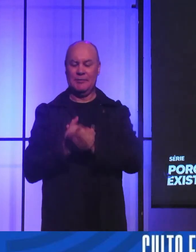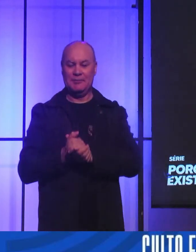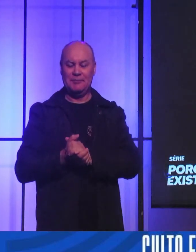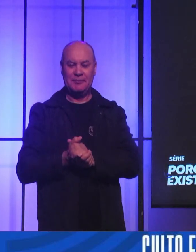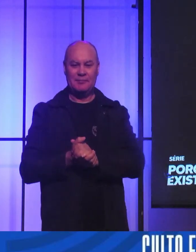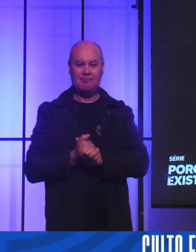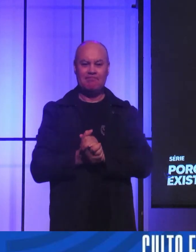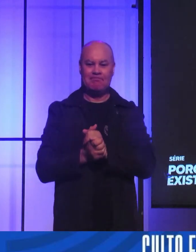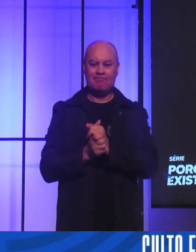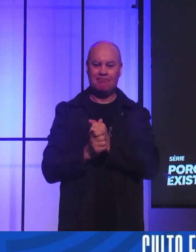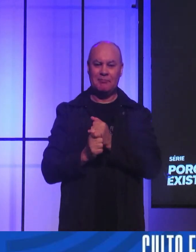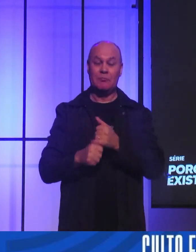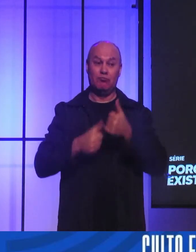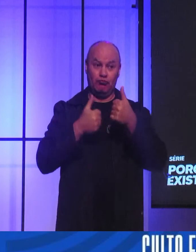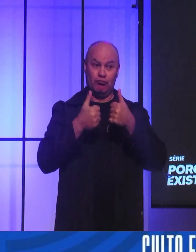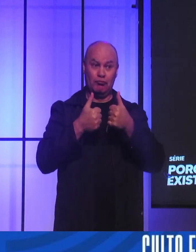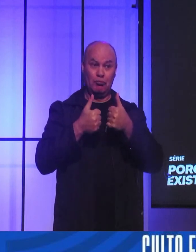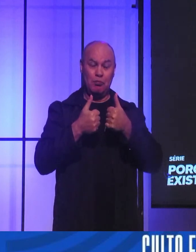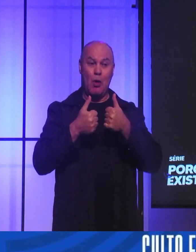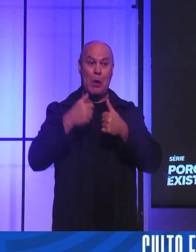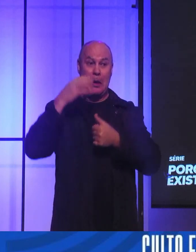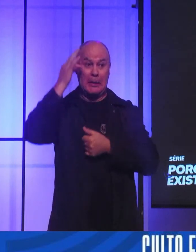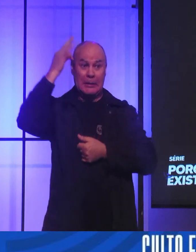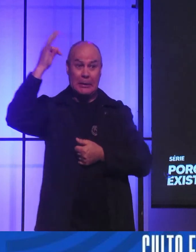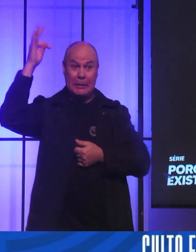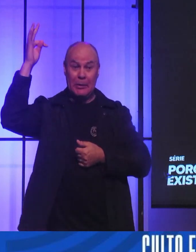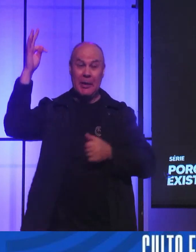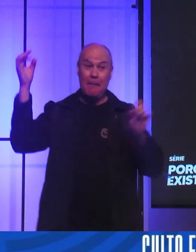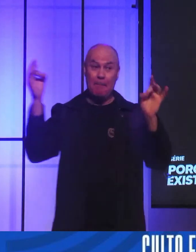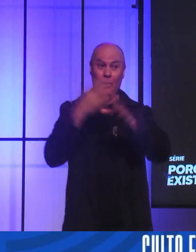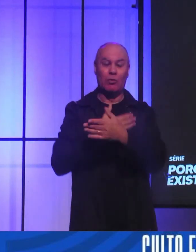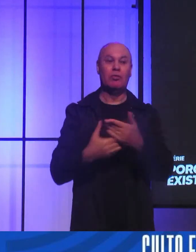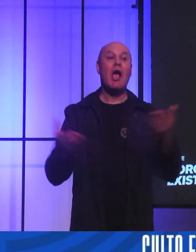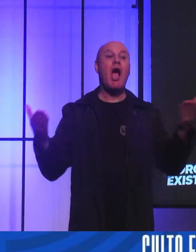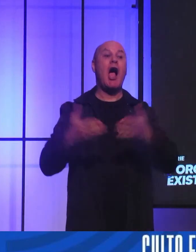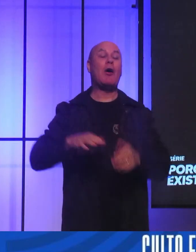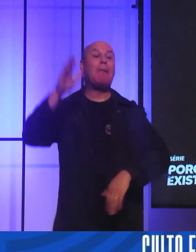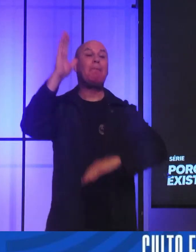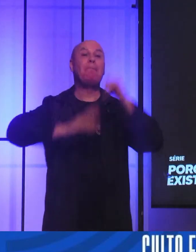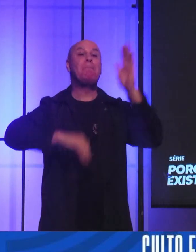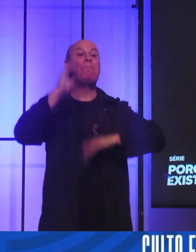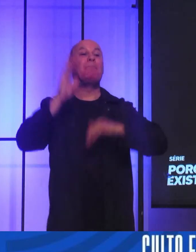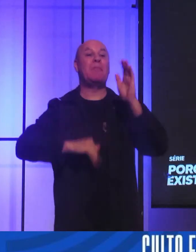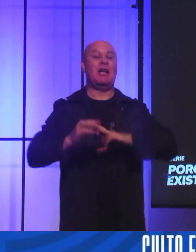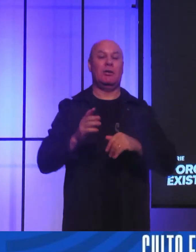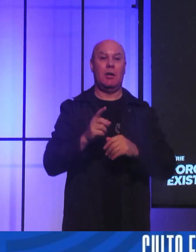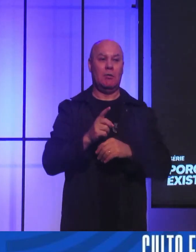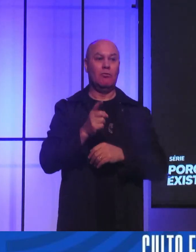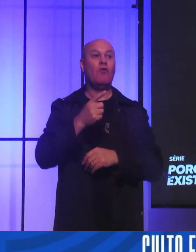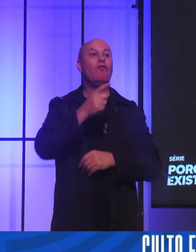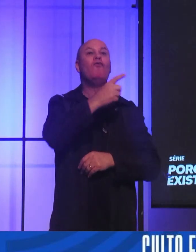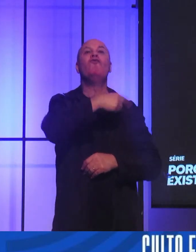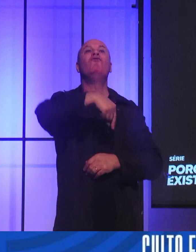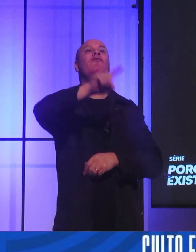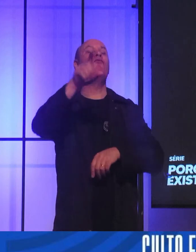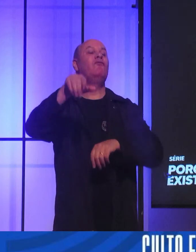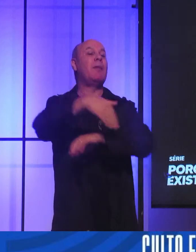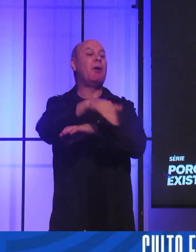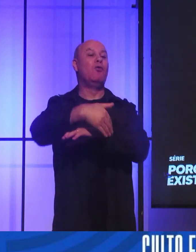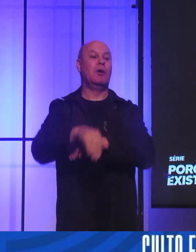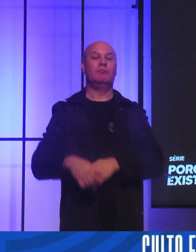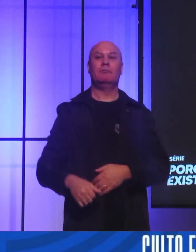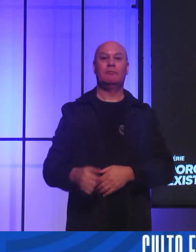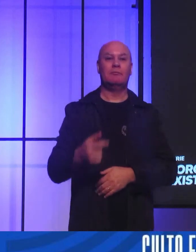disseram: agora nós vamos treinar, vocês vão sair aí na rua, vão bater na porta das pessoas, das casas, e